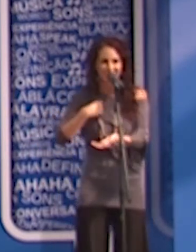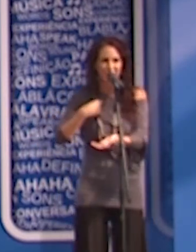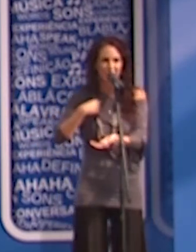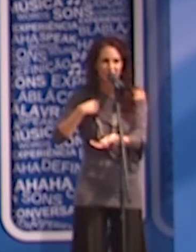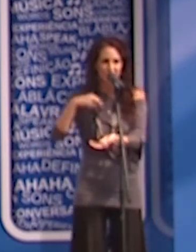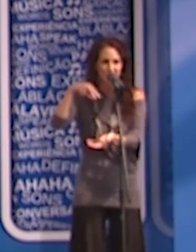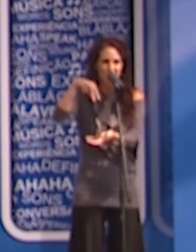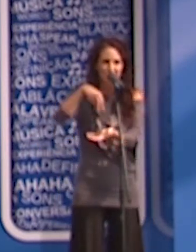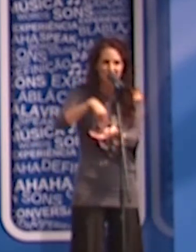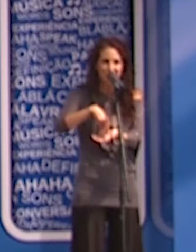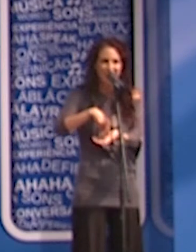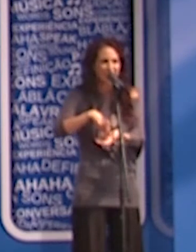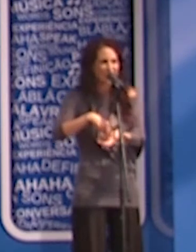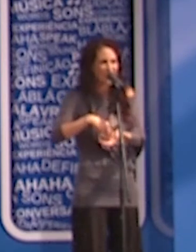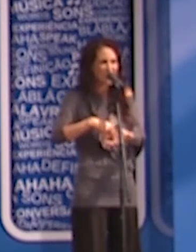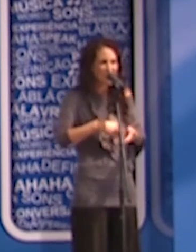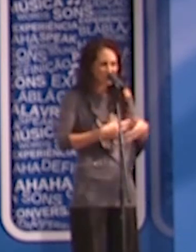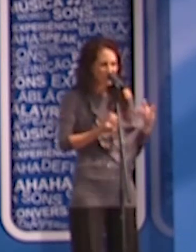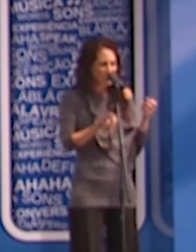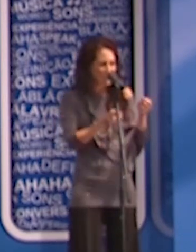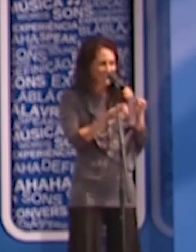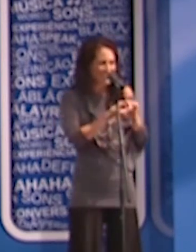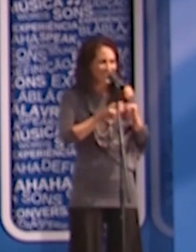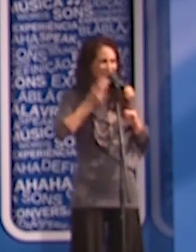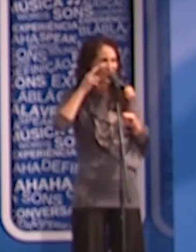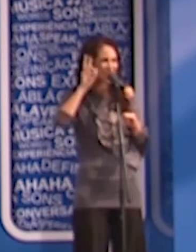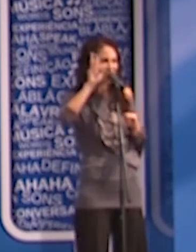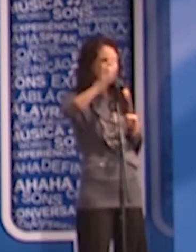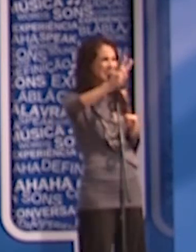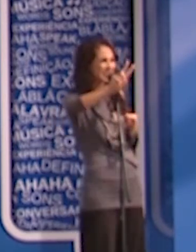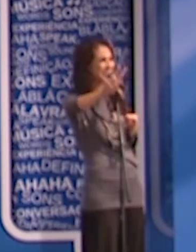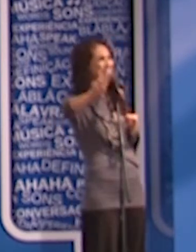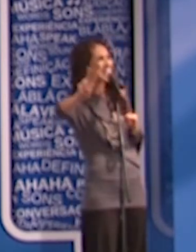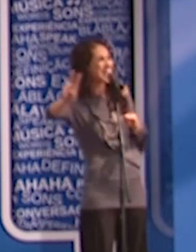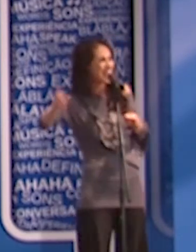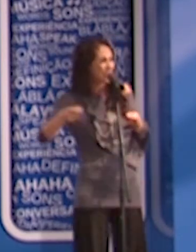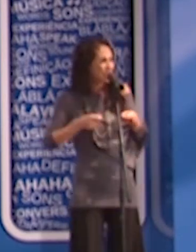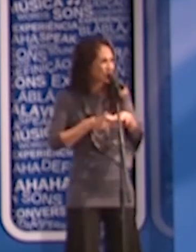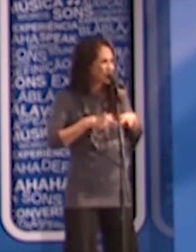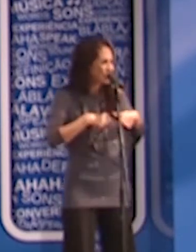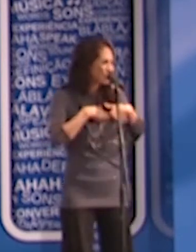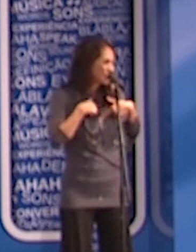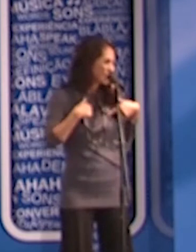estiveres, eu estou contigo. Perto da vista,